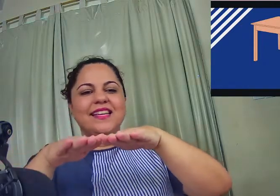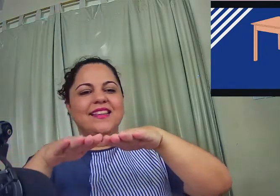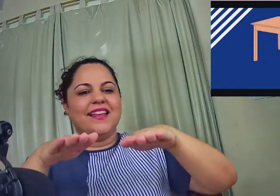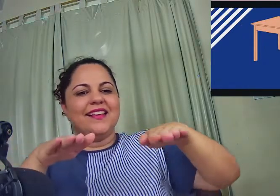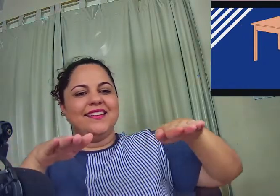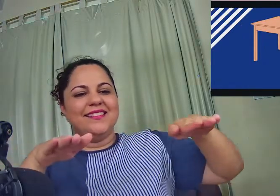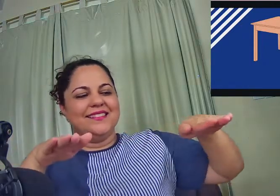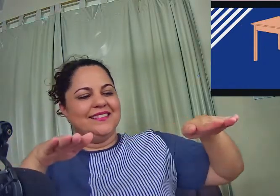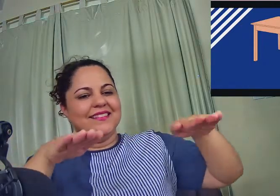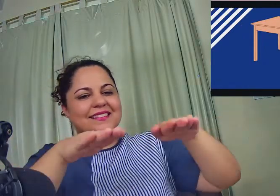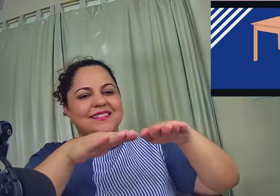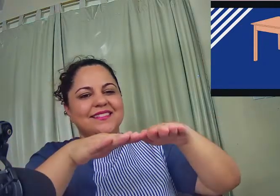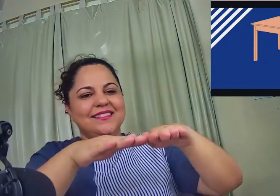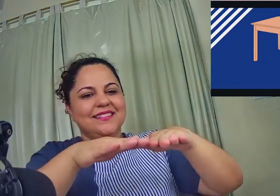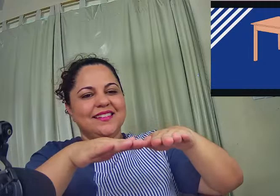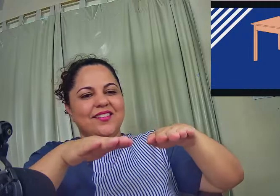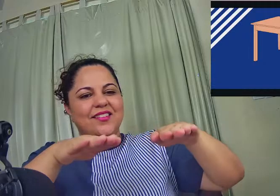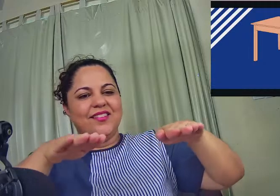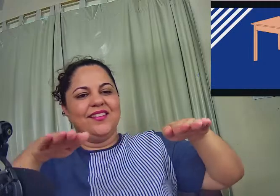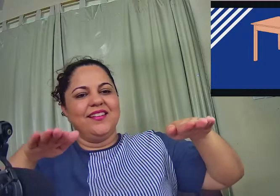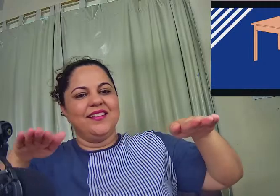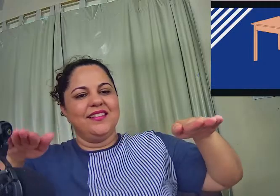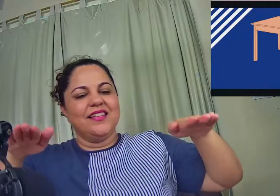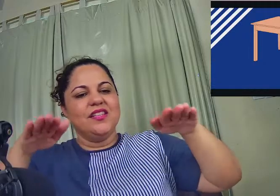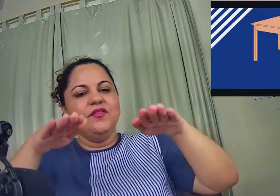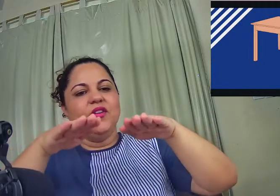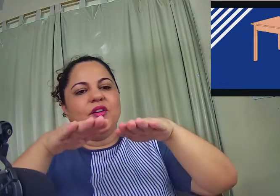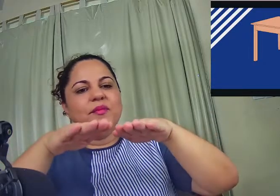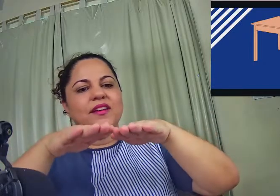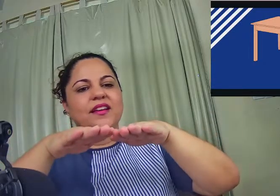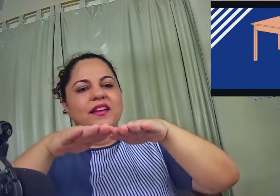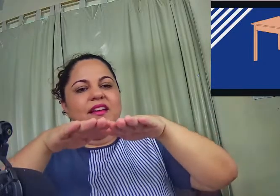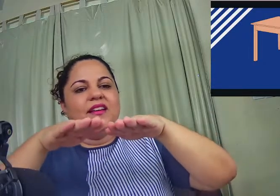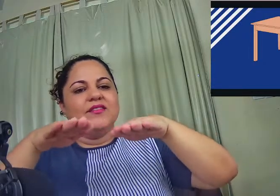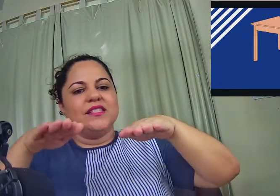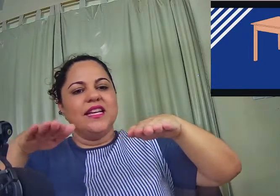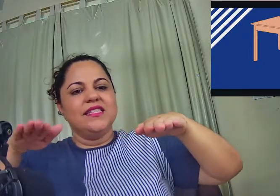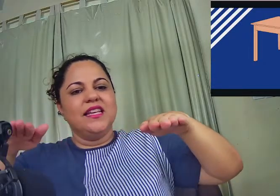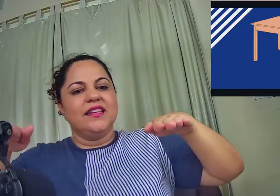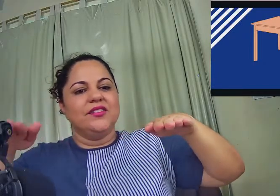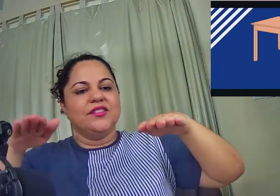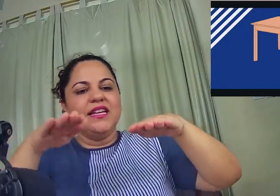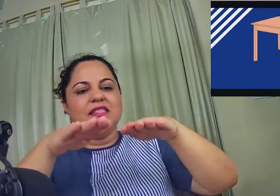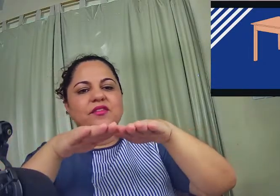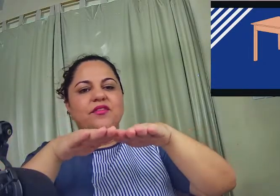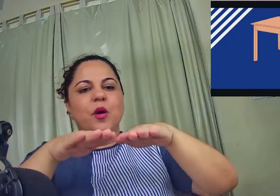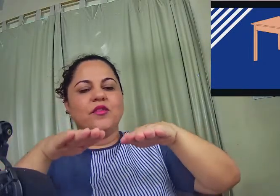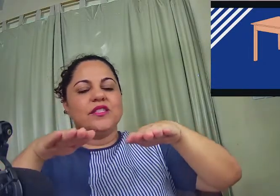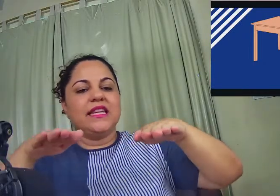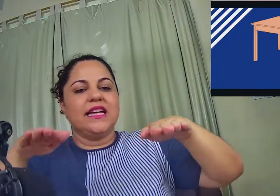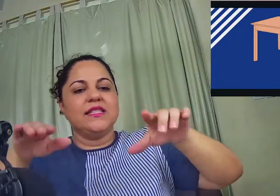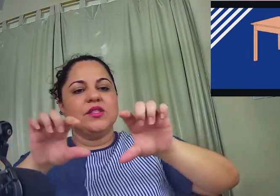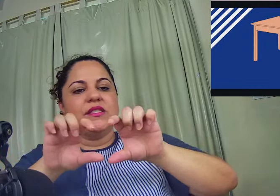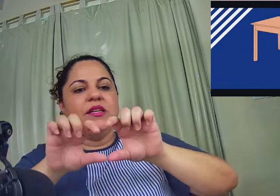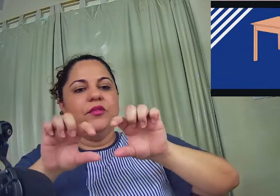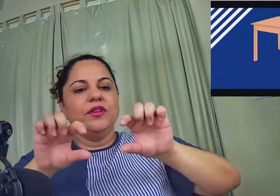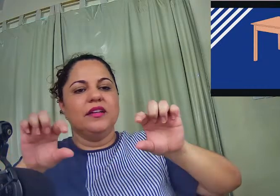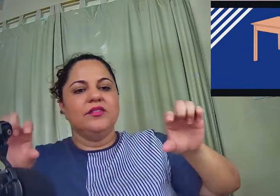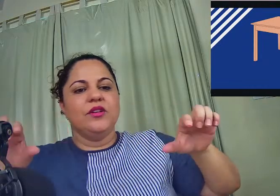estender. Ó, dessa forma. Você estendendo dessa forma, você está simulando a